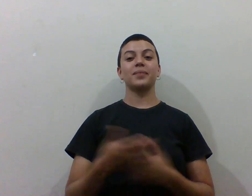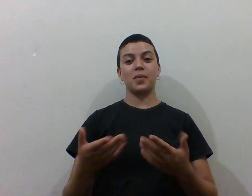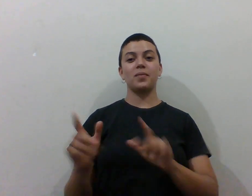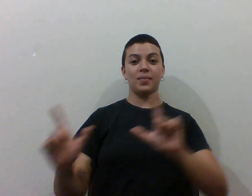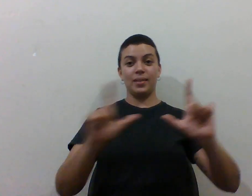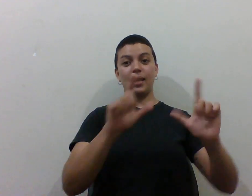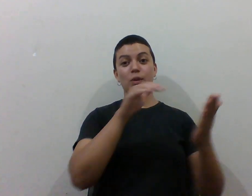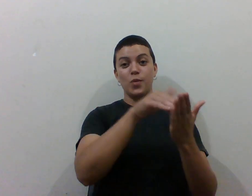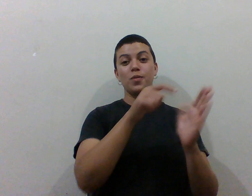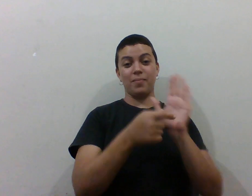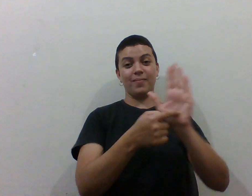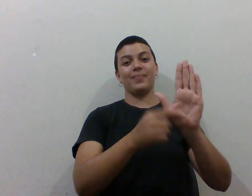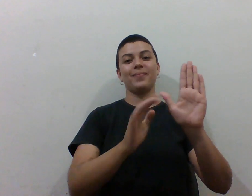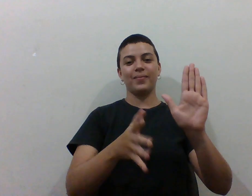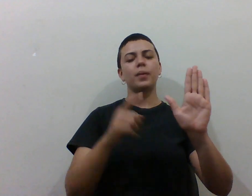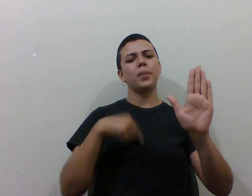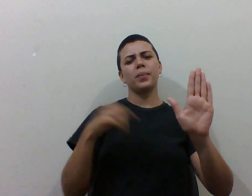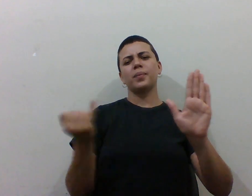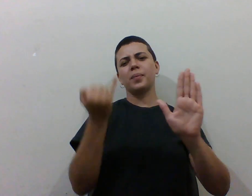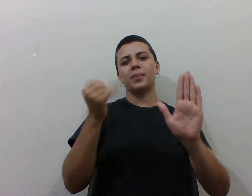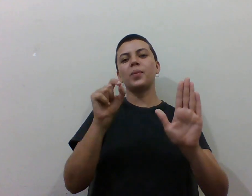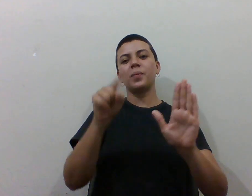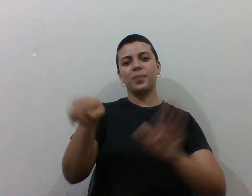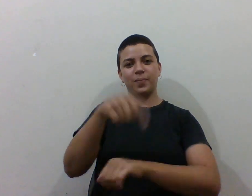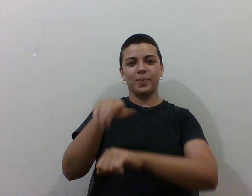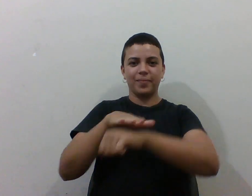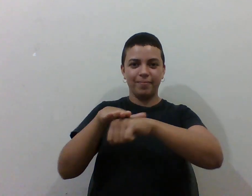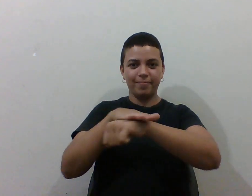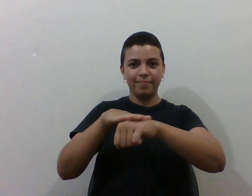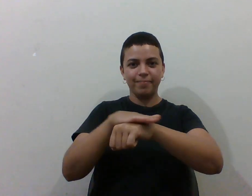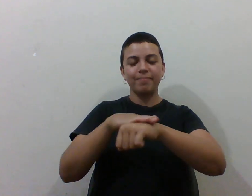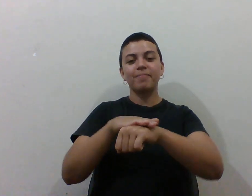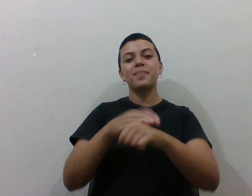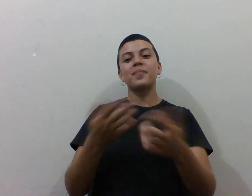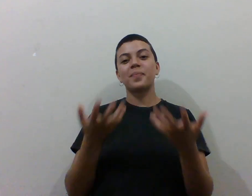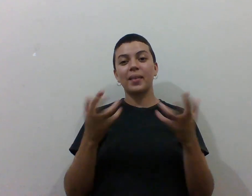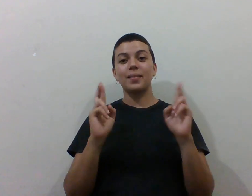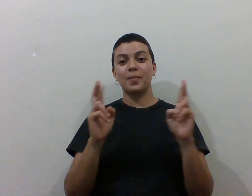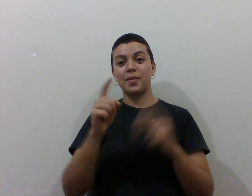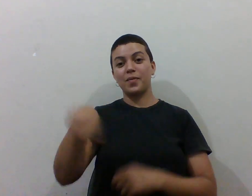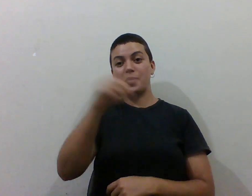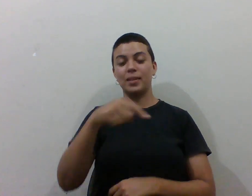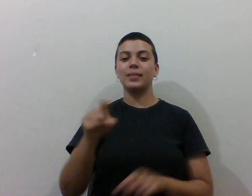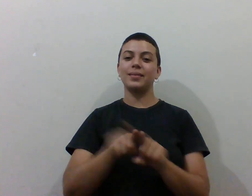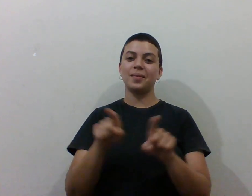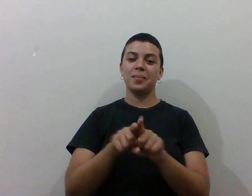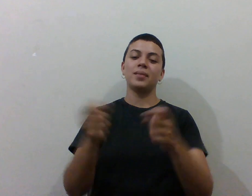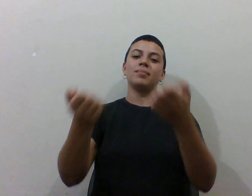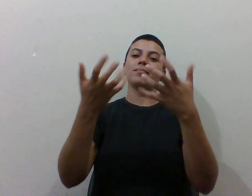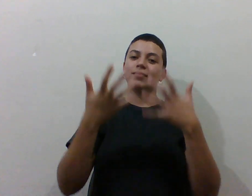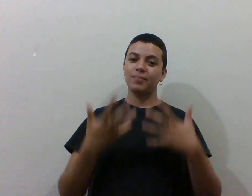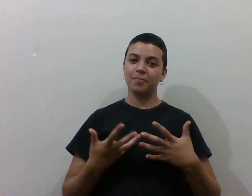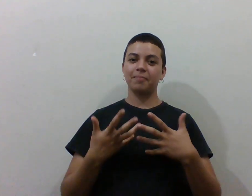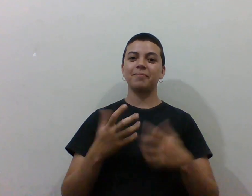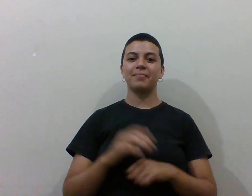converse sobre isso eu gostaria de ouvir vocês de ouvir experiências vivências muito obrigada espero não ter tomado tempo de falar